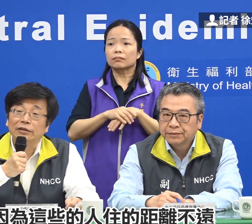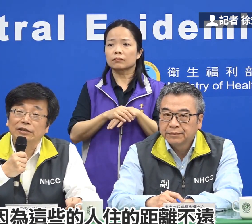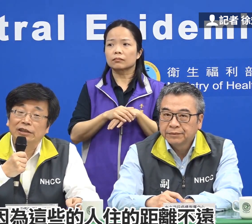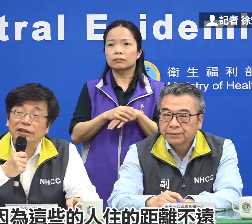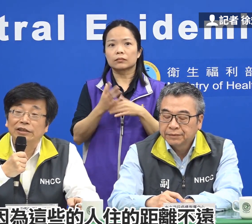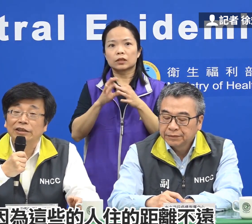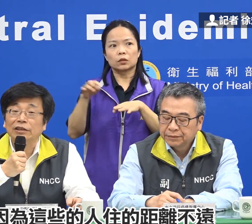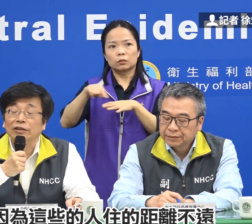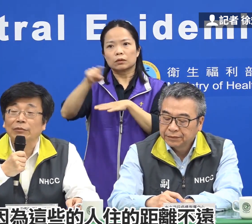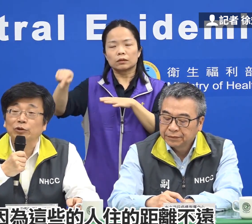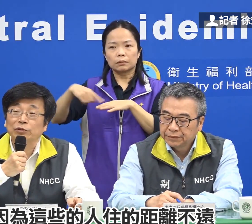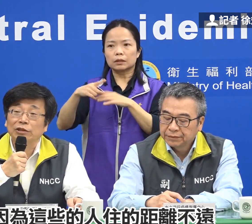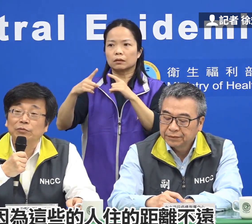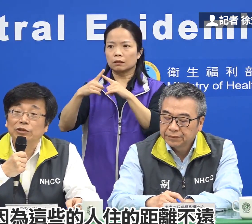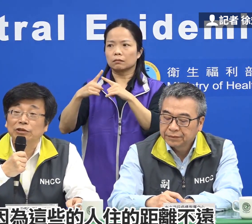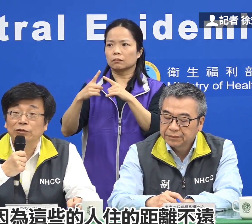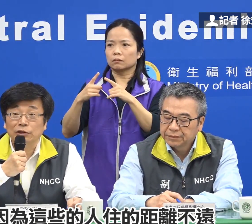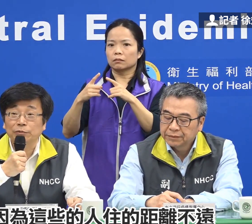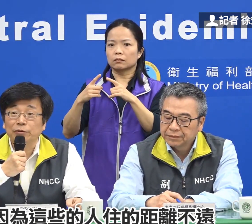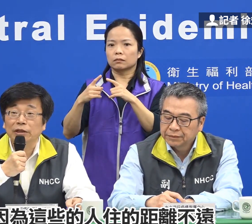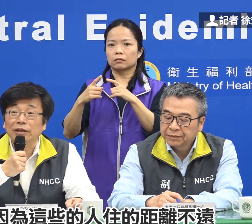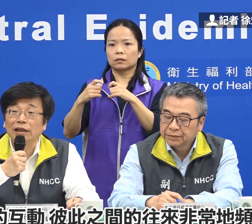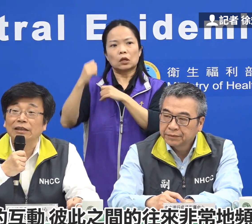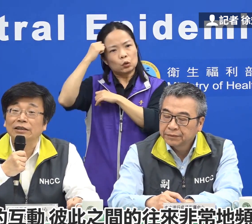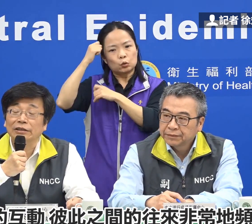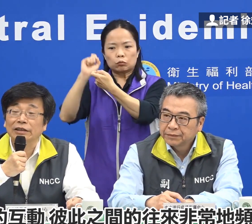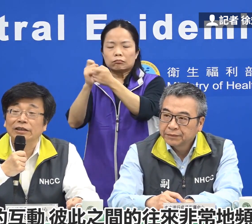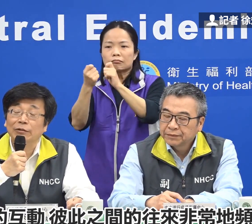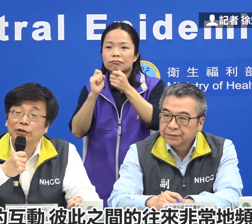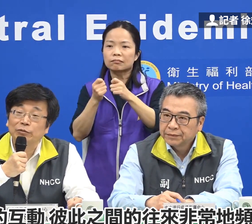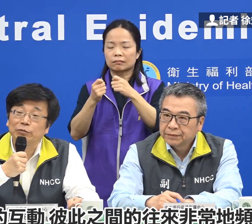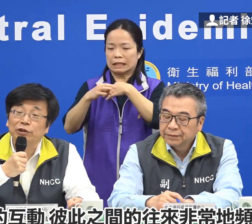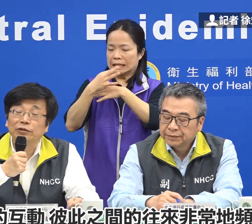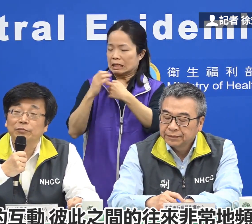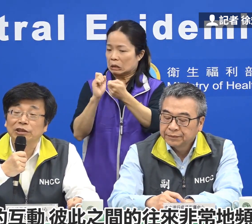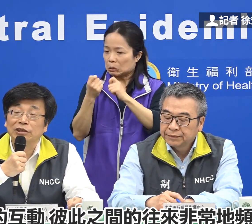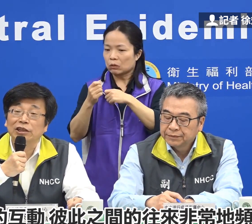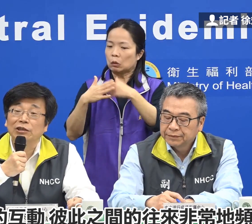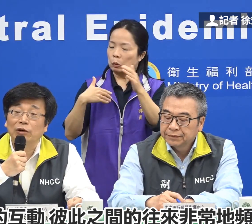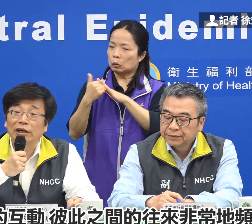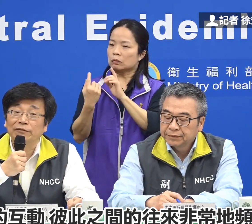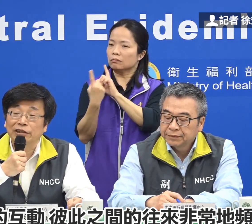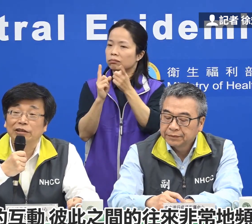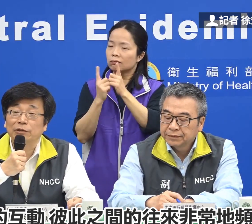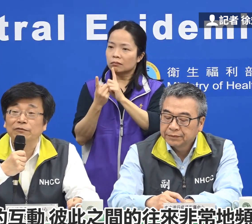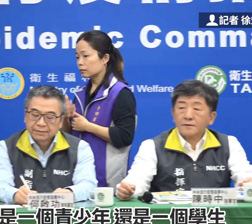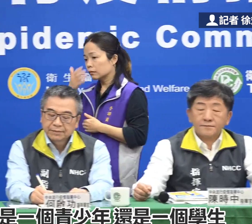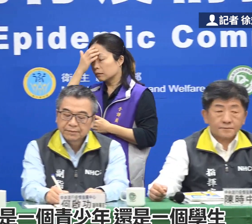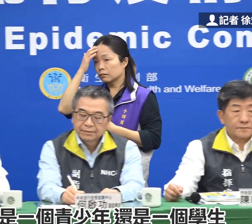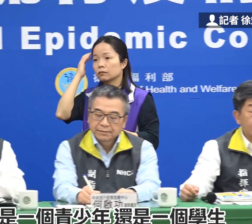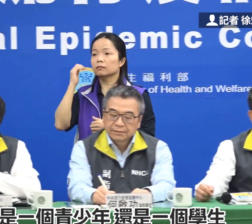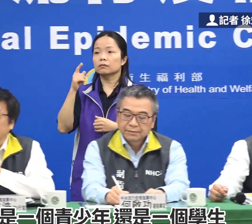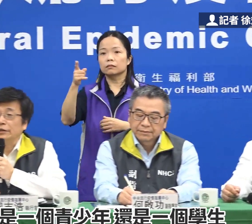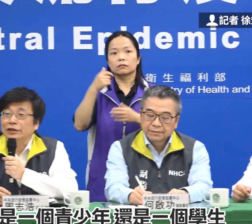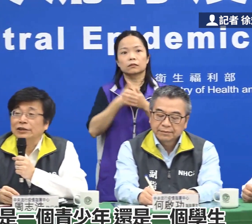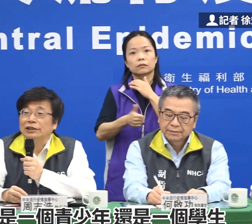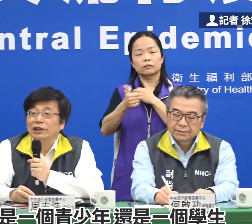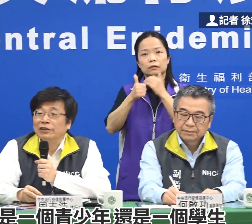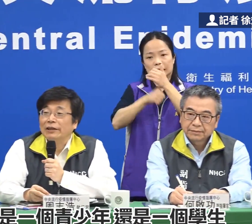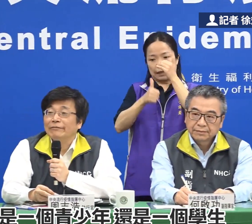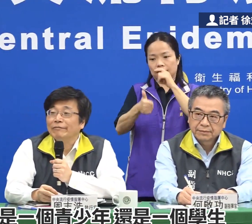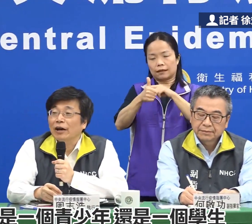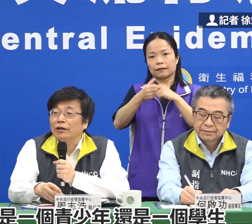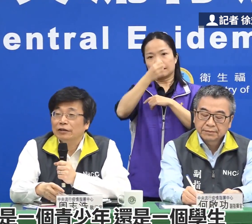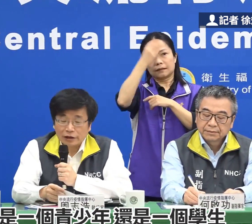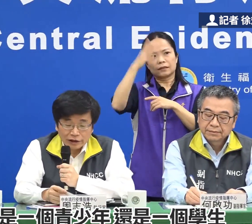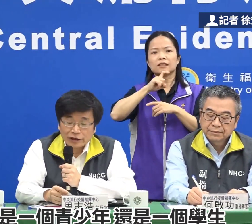个这些的人哈，他们住的距离不远，那这个他们的互动彼此间的往来非常的频繁。他大概是一个青少